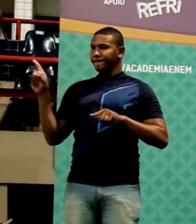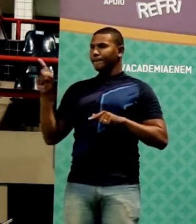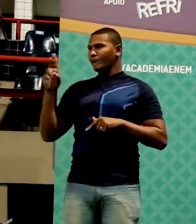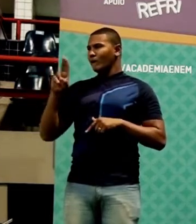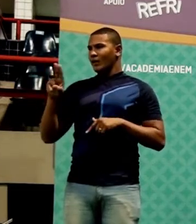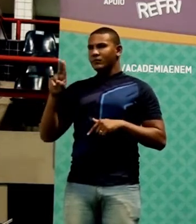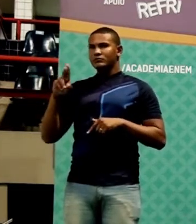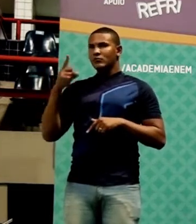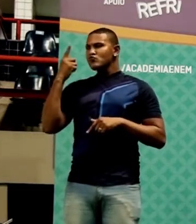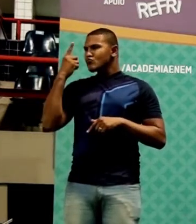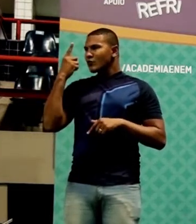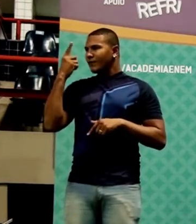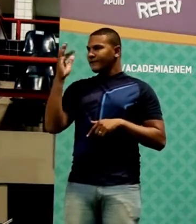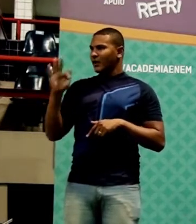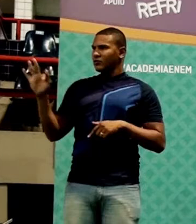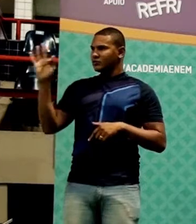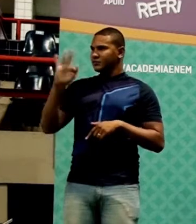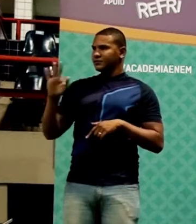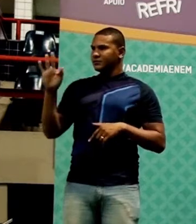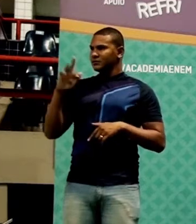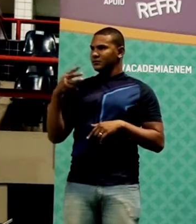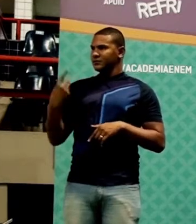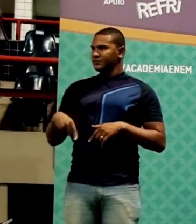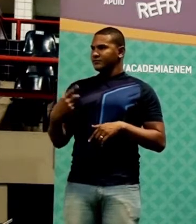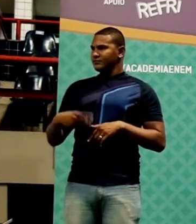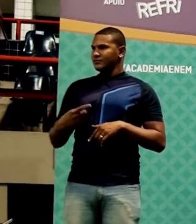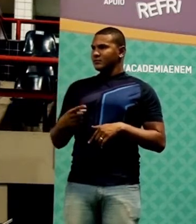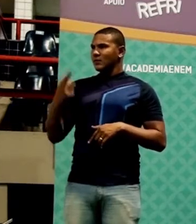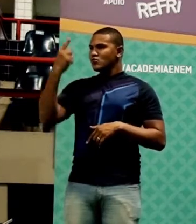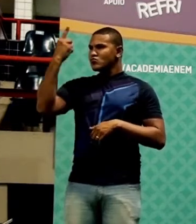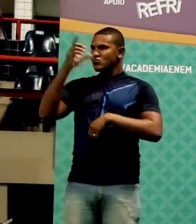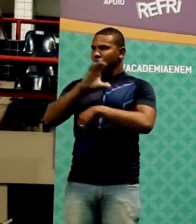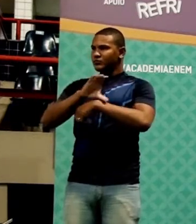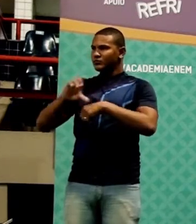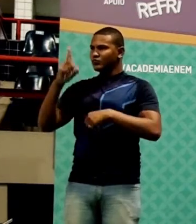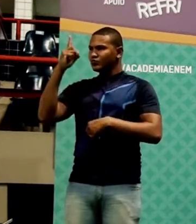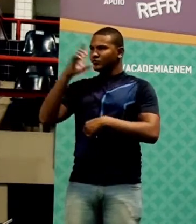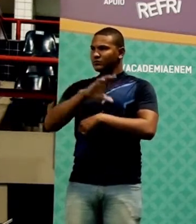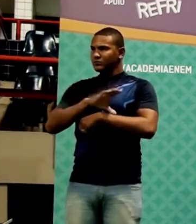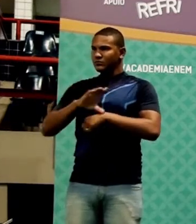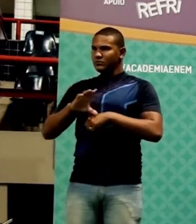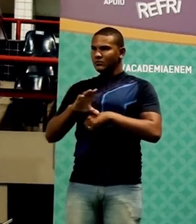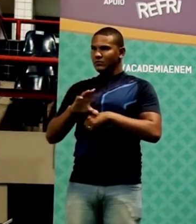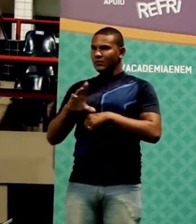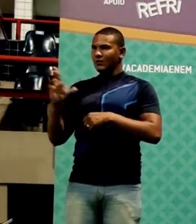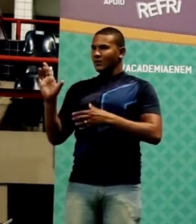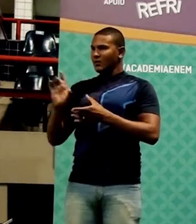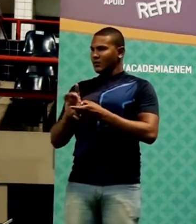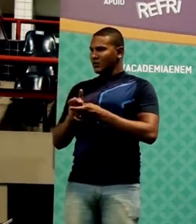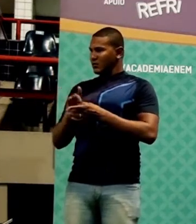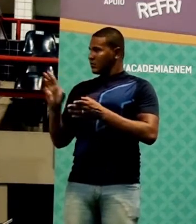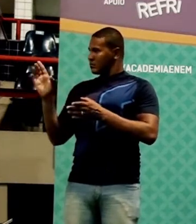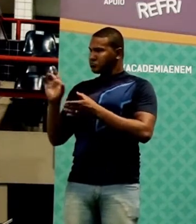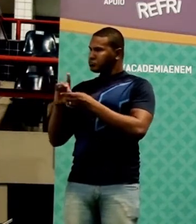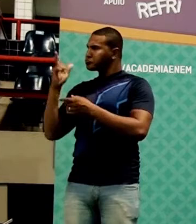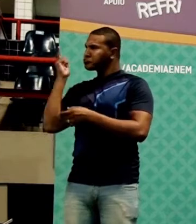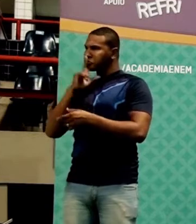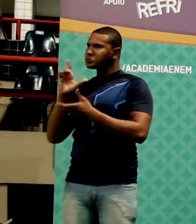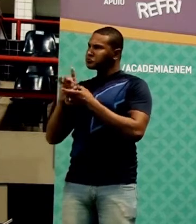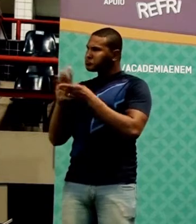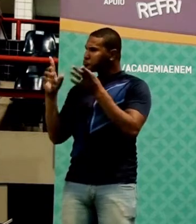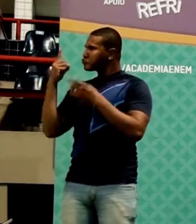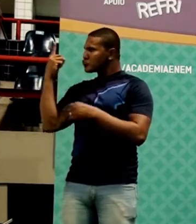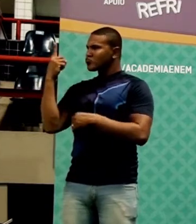única faculdade de Fortaleza que só tem um curso. E ela foi autorizada tendo só um curso, porque